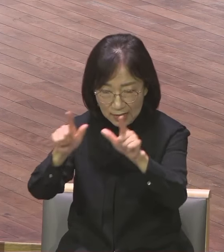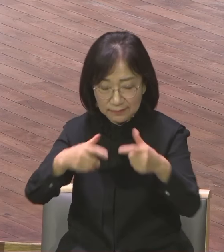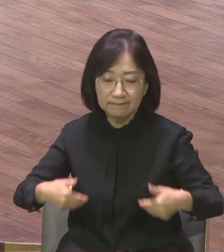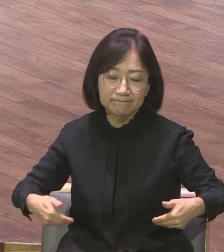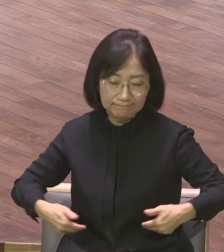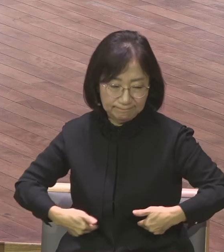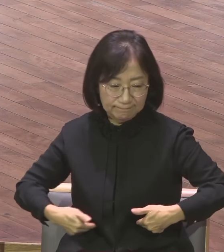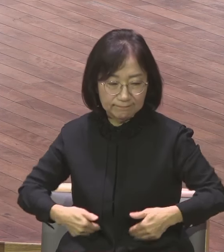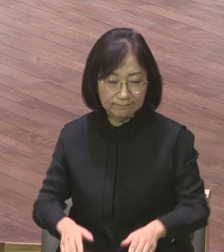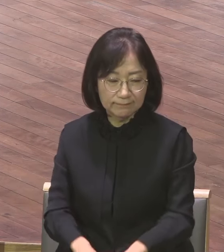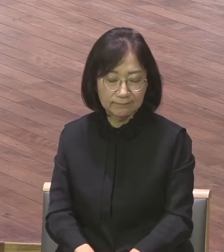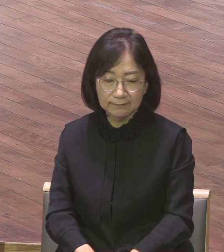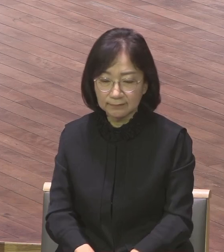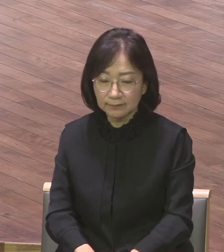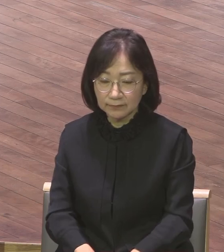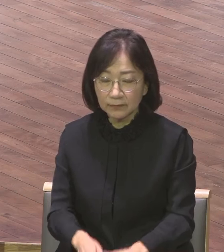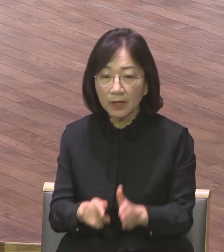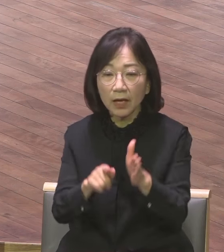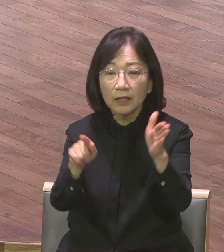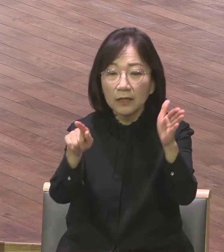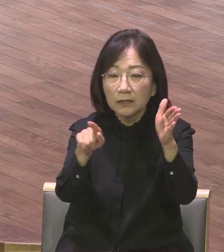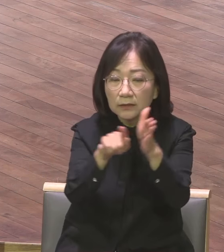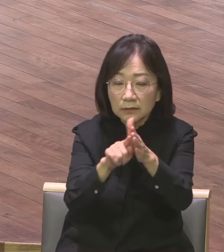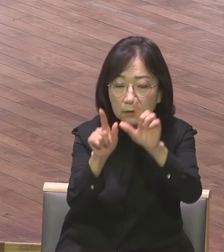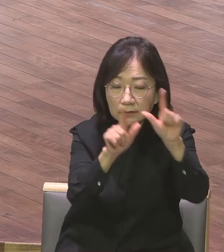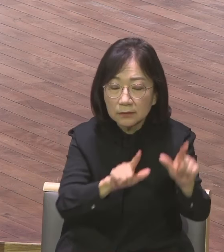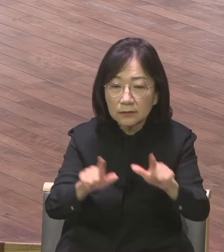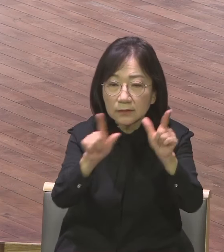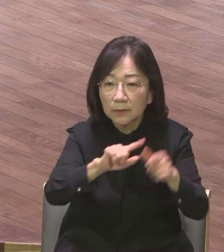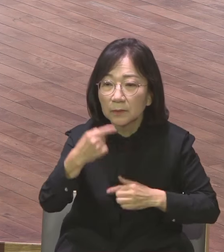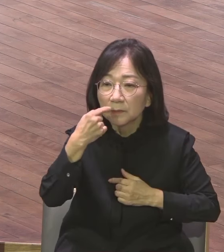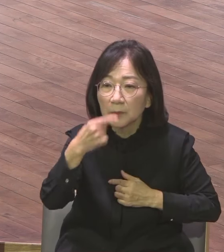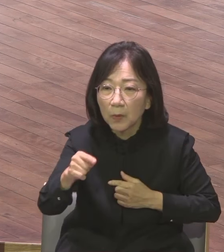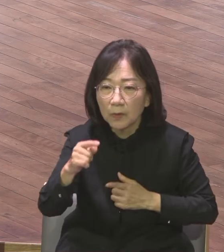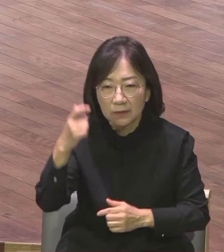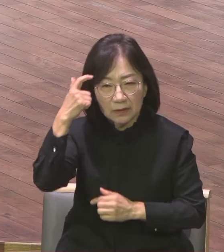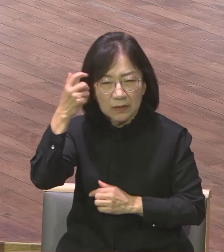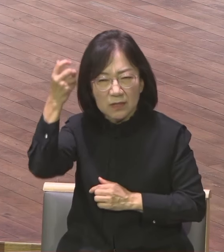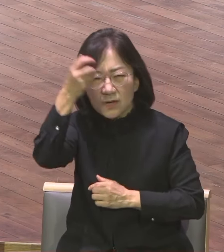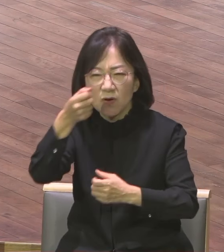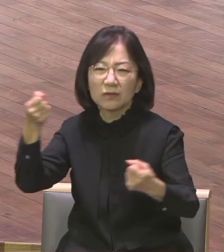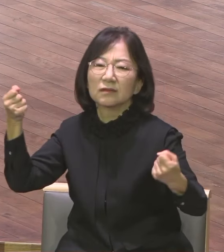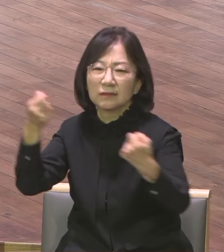보여주고 있습니다. 신앙생활은 한마디로